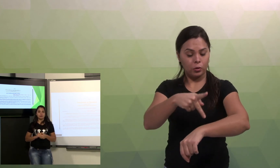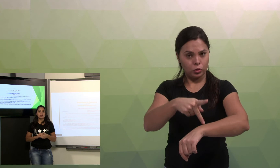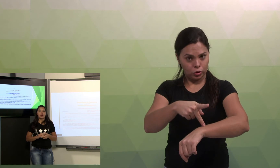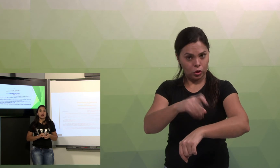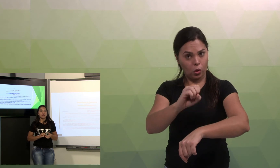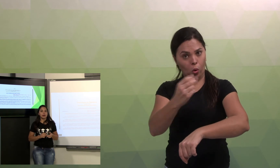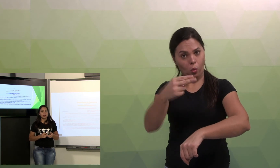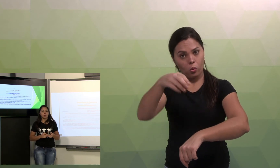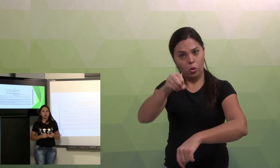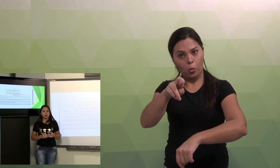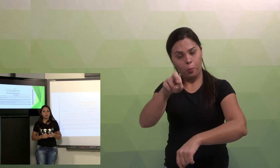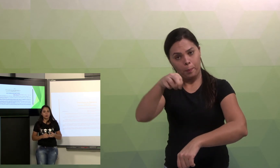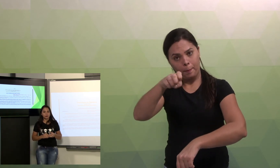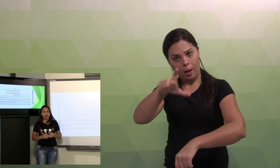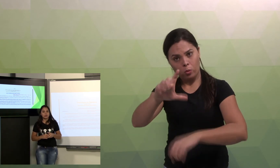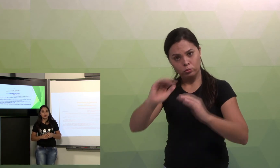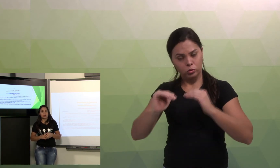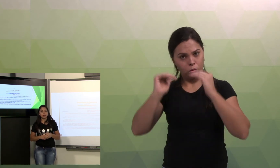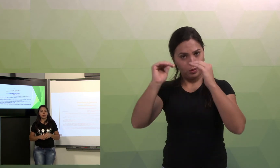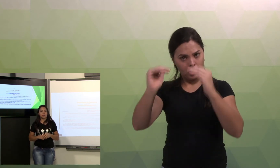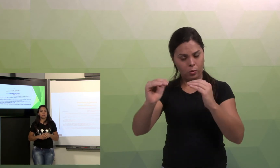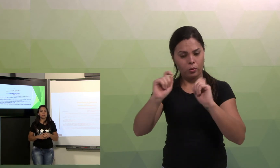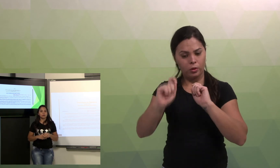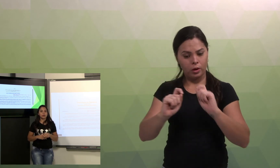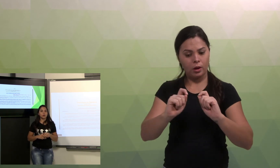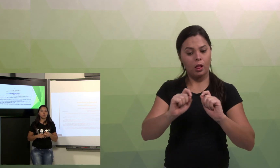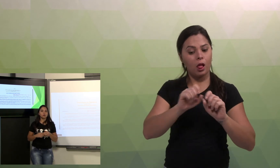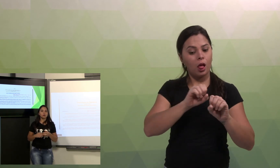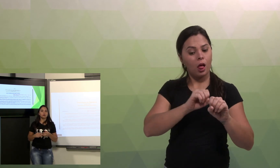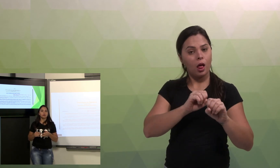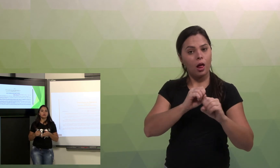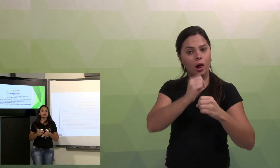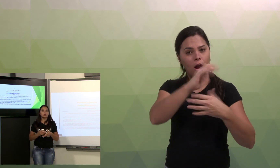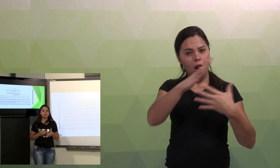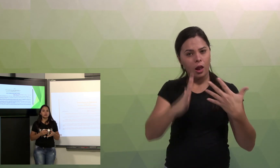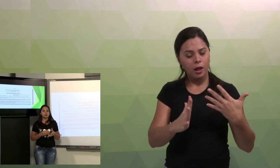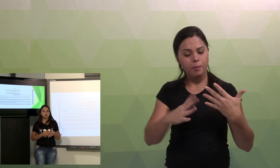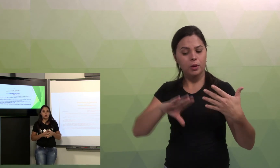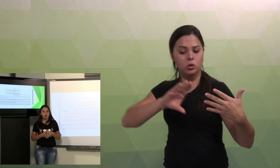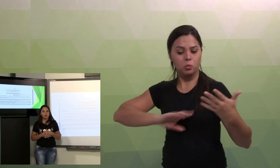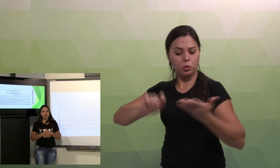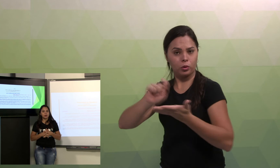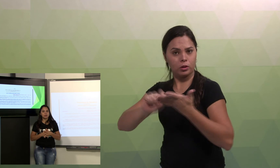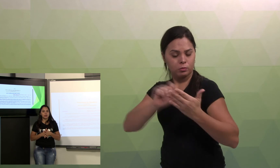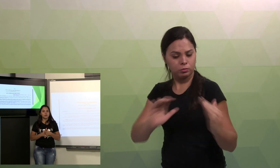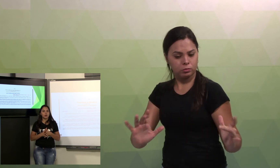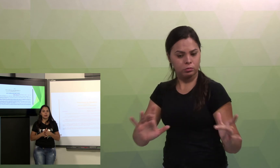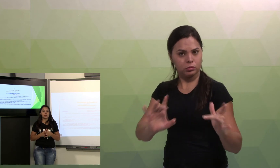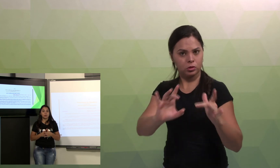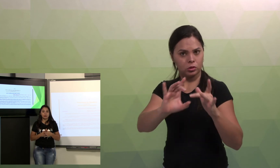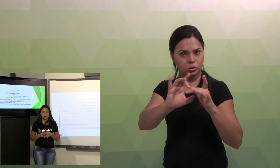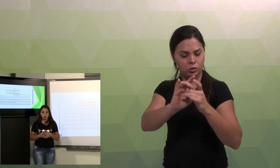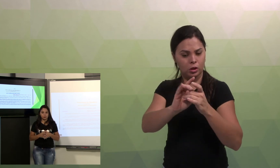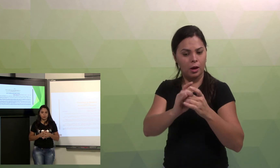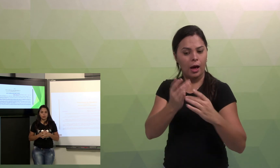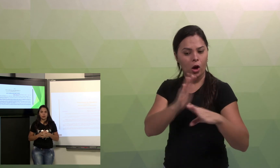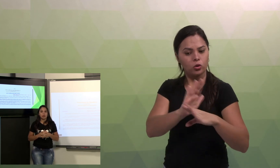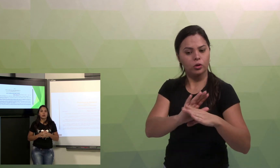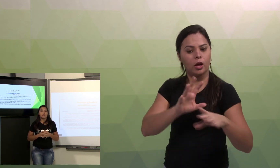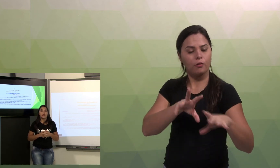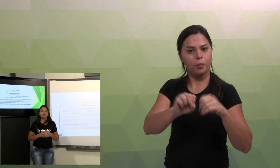que a Libras e a língua portuguesa escrita tenham construído línguas de instrução viabilizando a formação